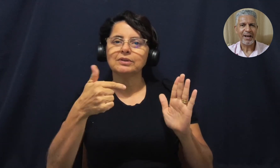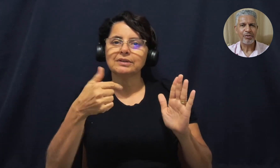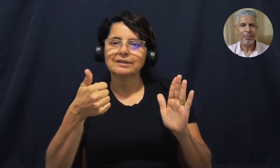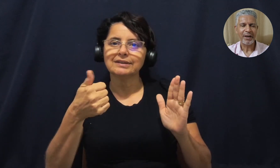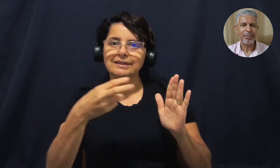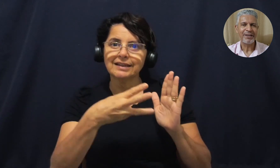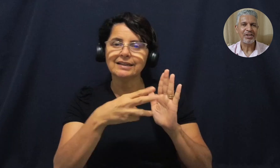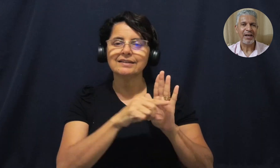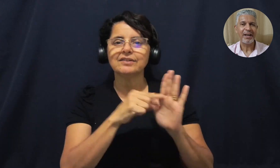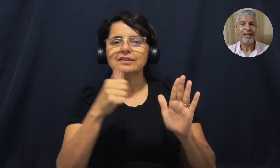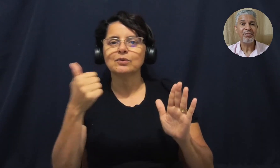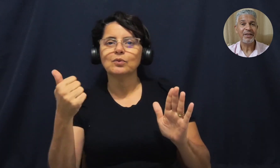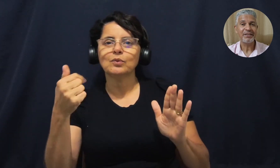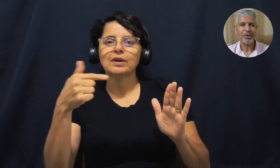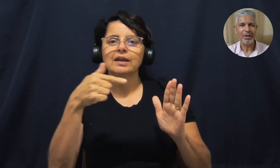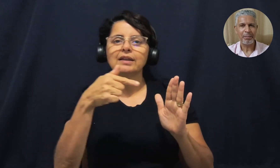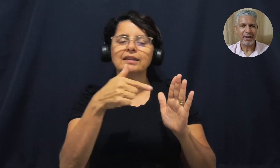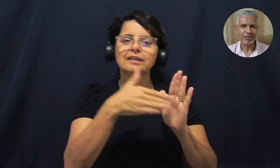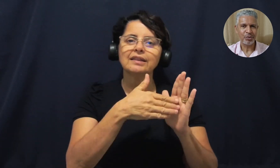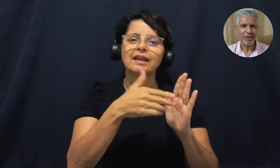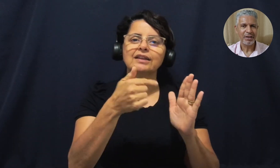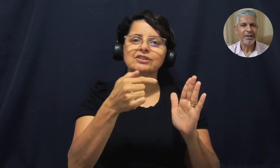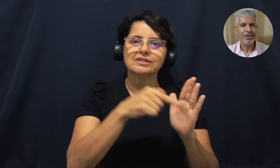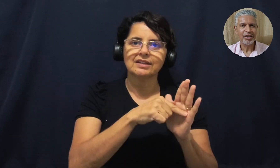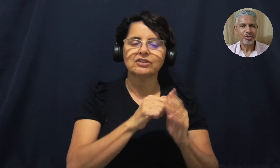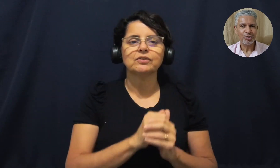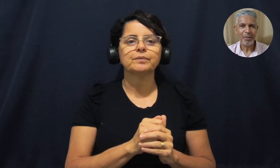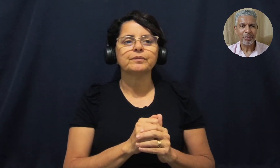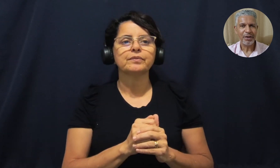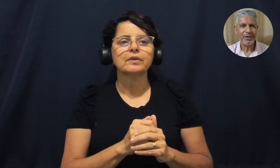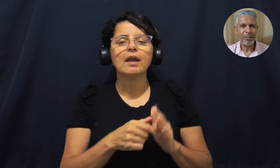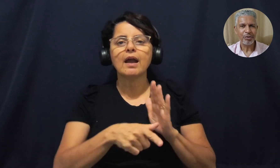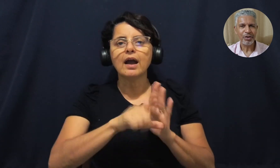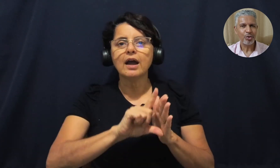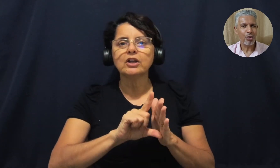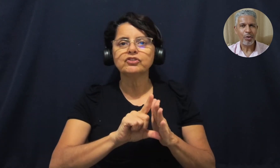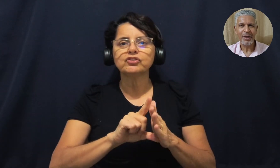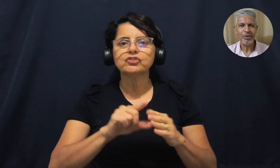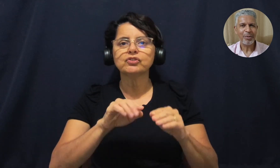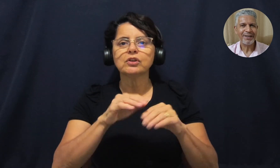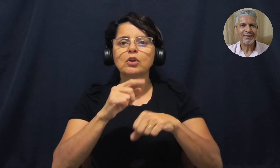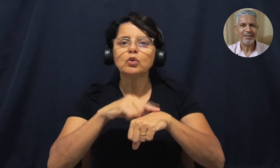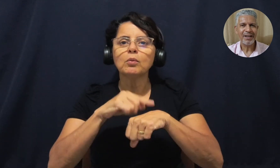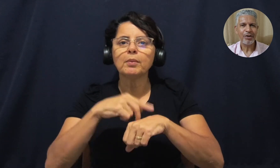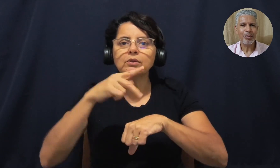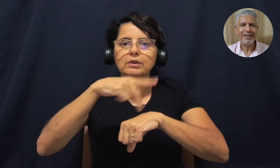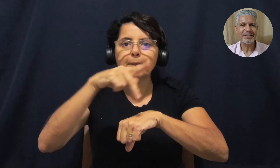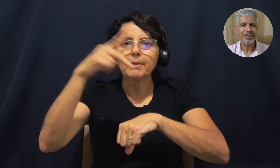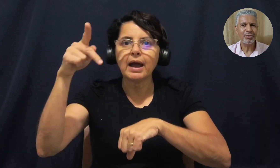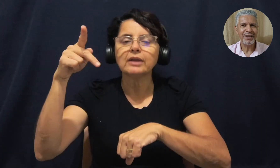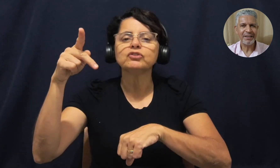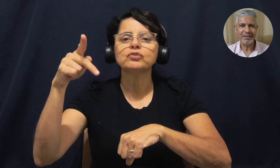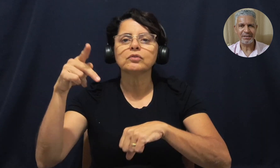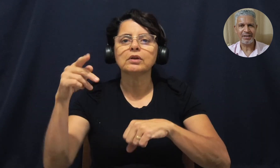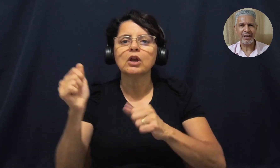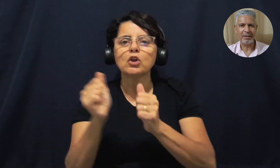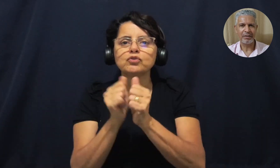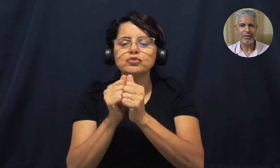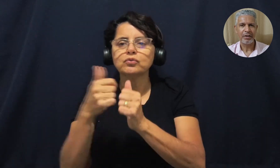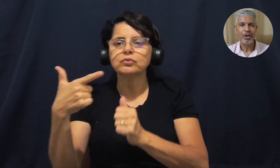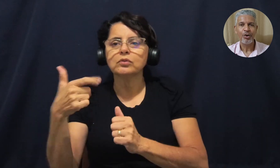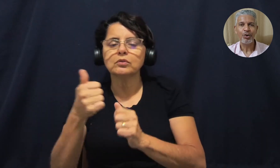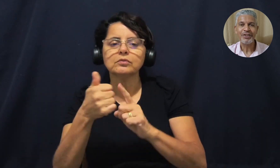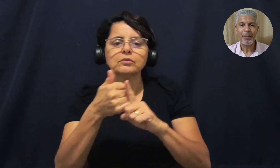se preparavam para partilhar a refeição da Páscoa, Jesus aproveitou o momento para ensinar uma lição